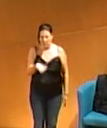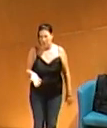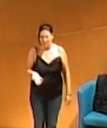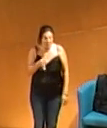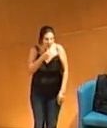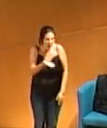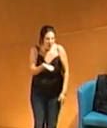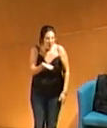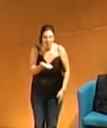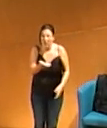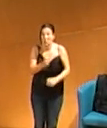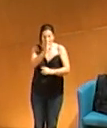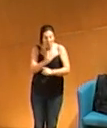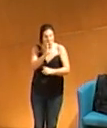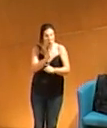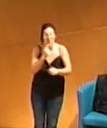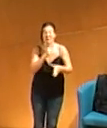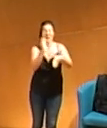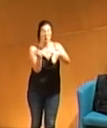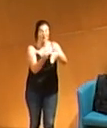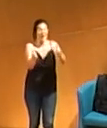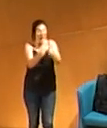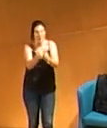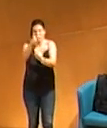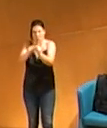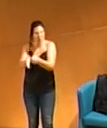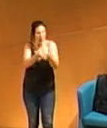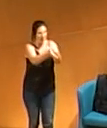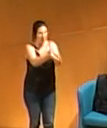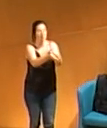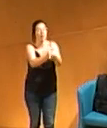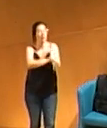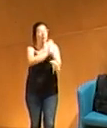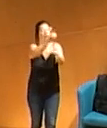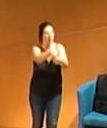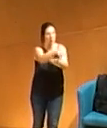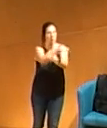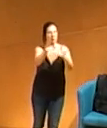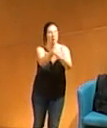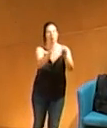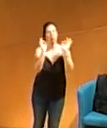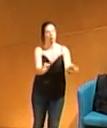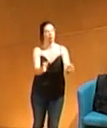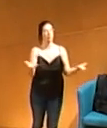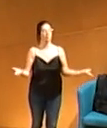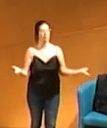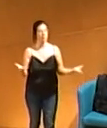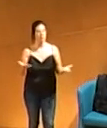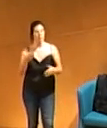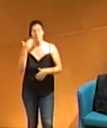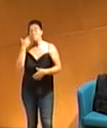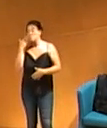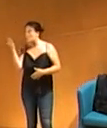inclusive, ça veut dire que chaque citoyen de la société se dit, quelle vie est là Géraldine Lachenal ? Est-ce